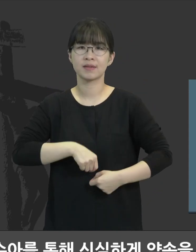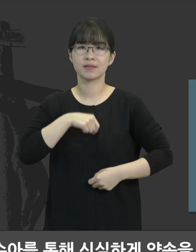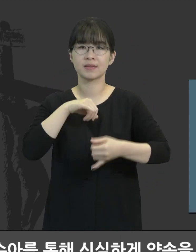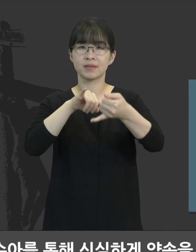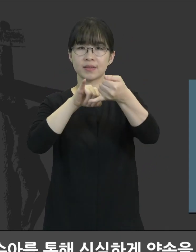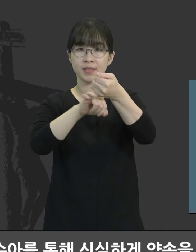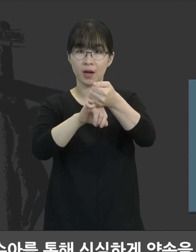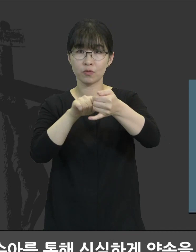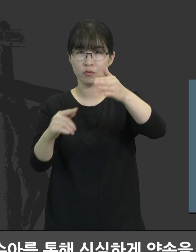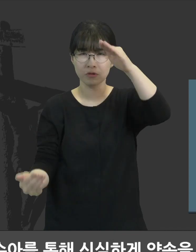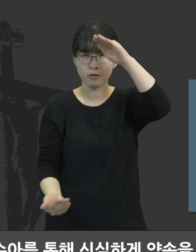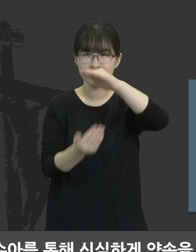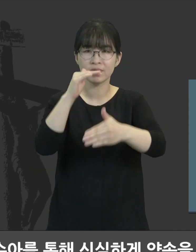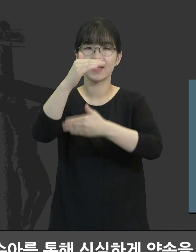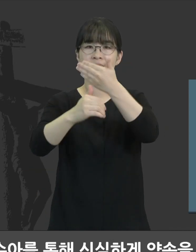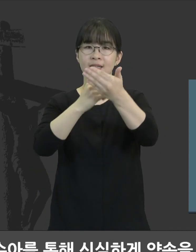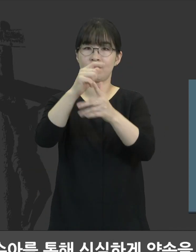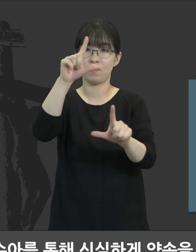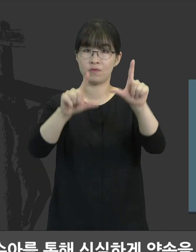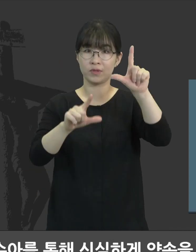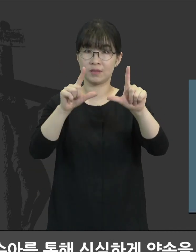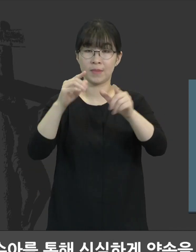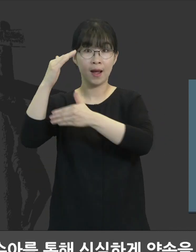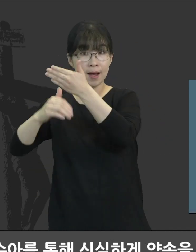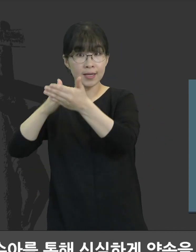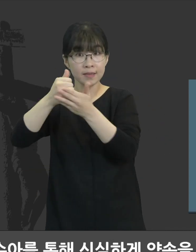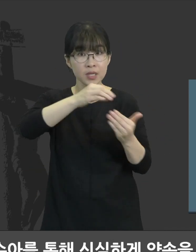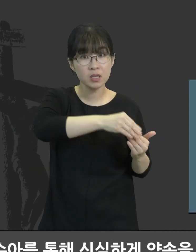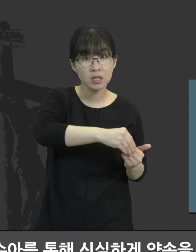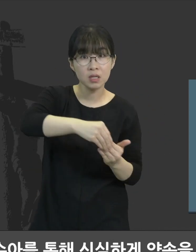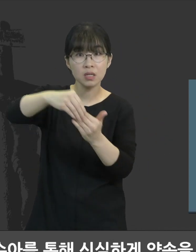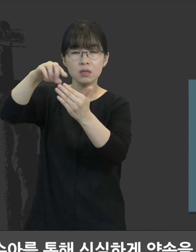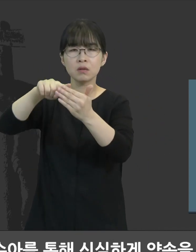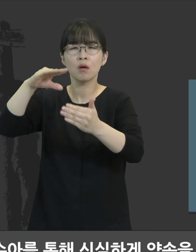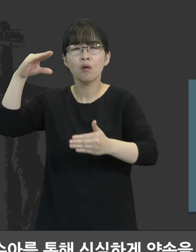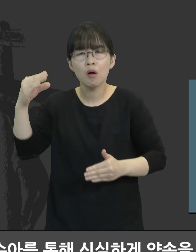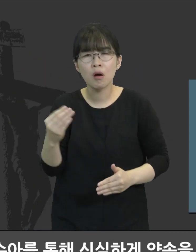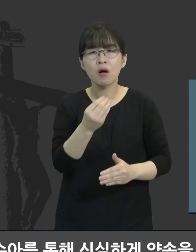모습과 하나님께서 이끌어 나가시는 거룩한 전쟁을 바라봅시다.